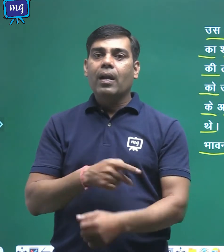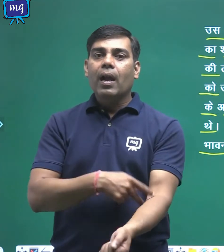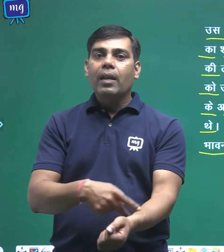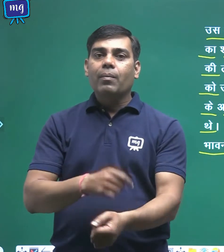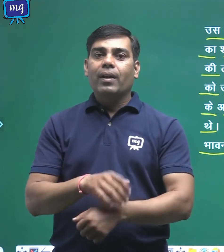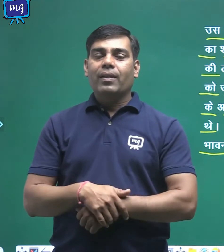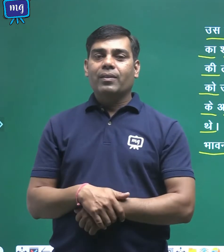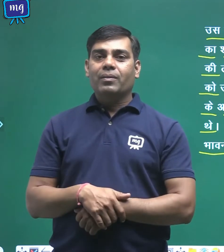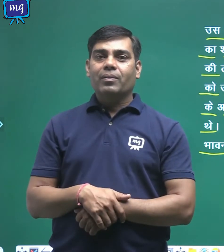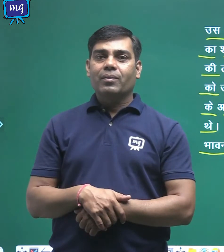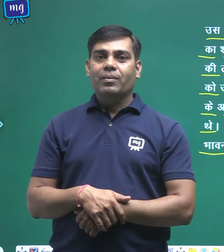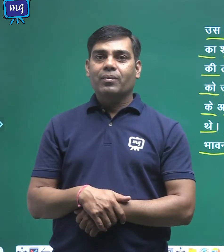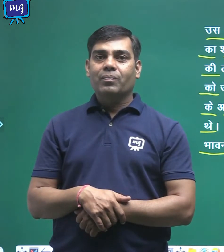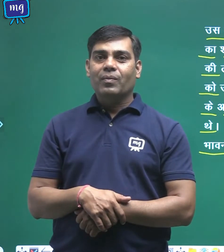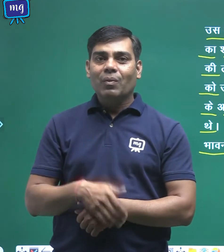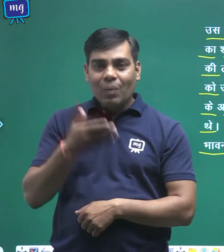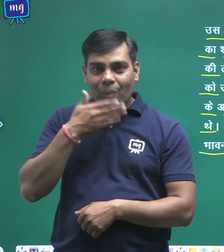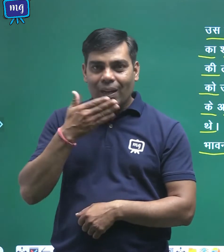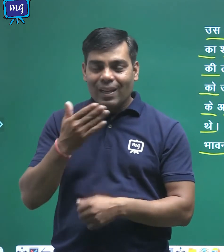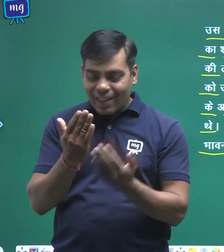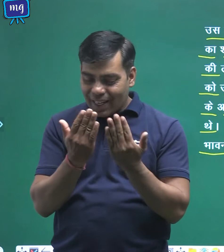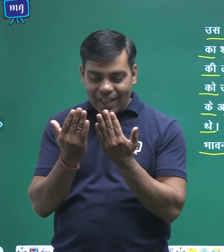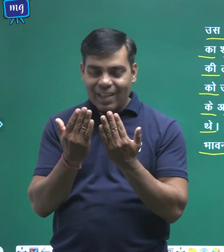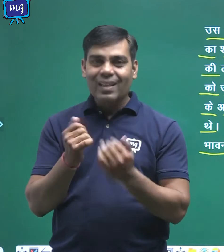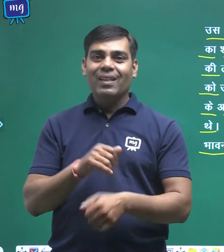कालीबाई पढ़ाई कर रही है।